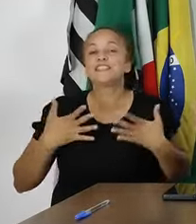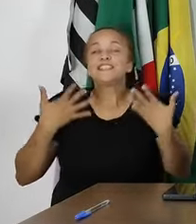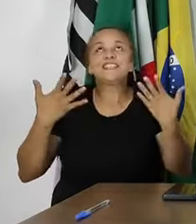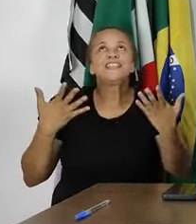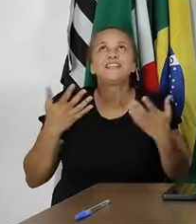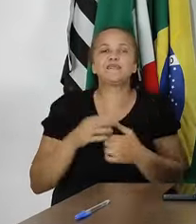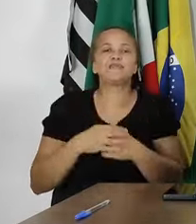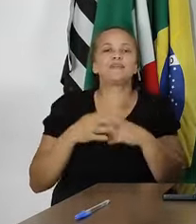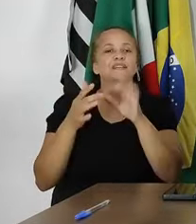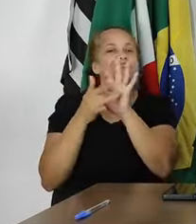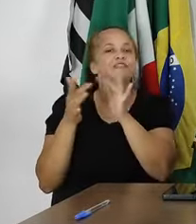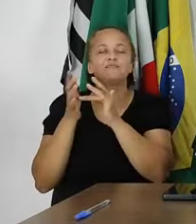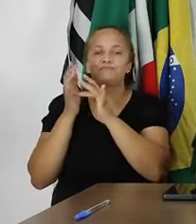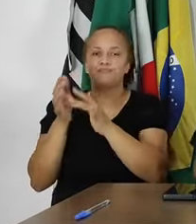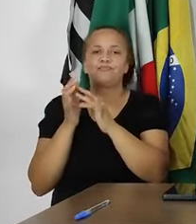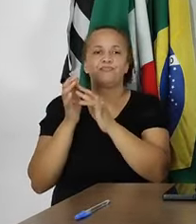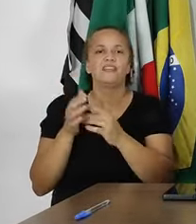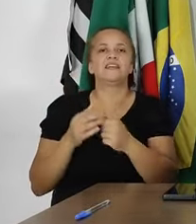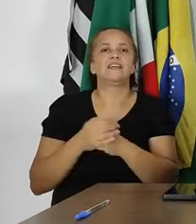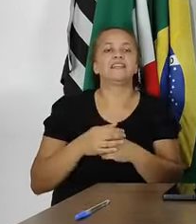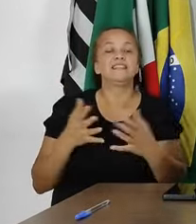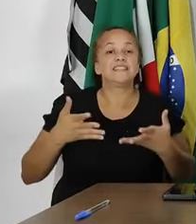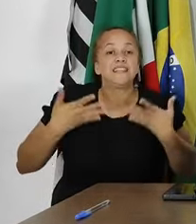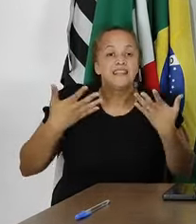essa passagem da morte para a vida.